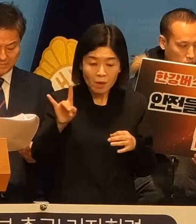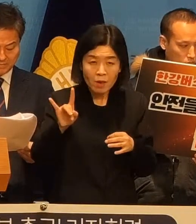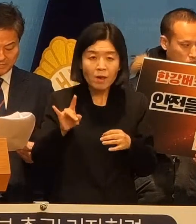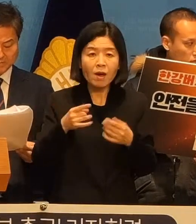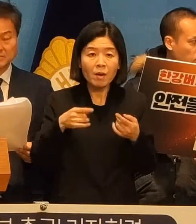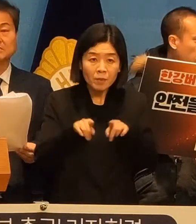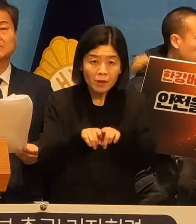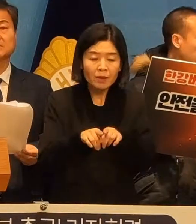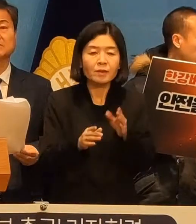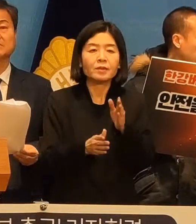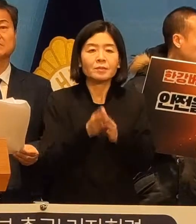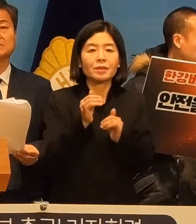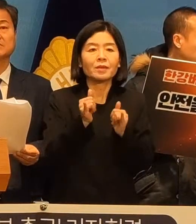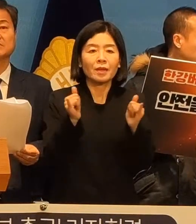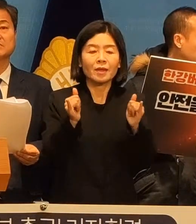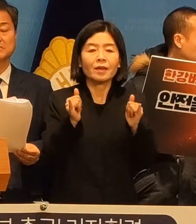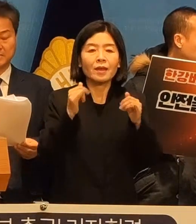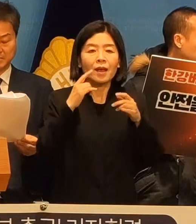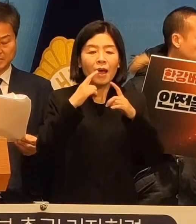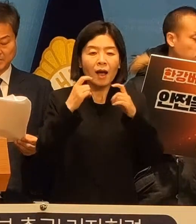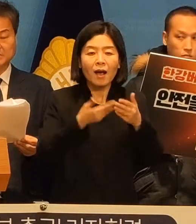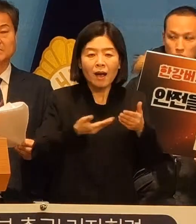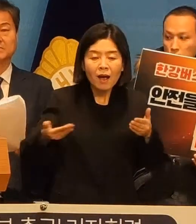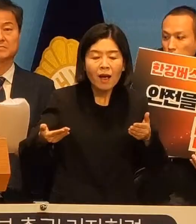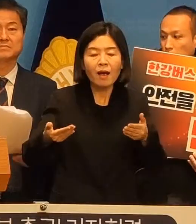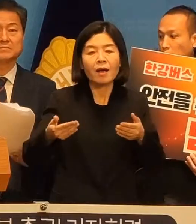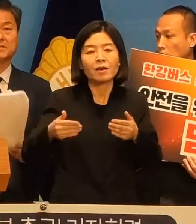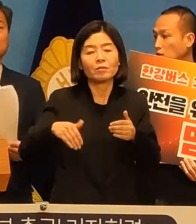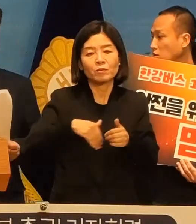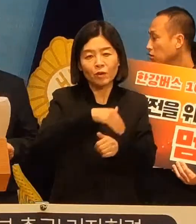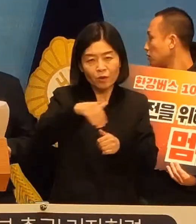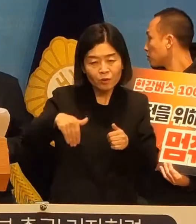시민의 한강 서울환경연합 문화연대.